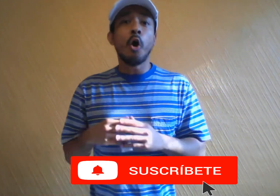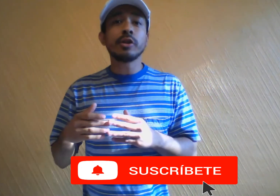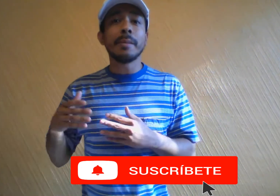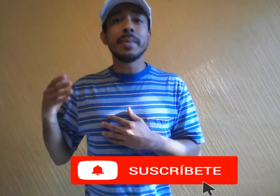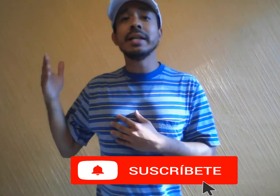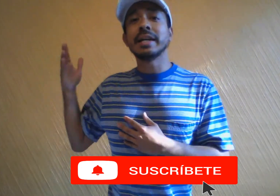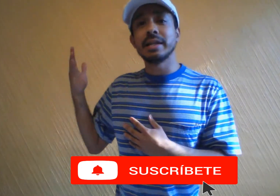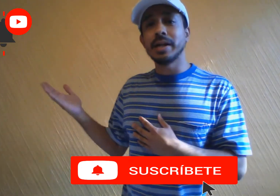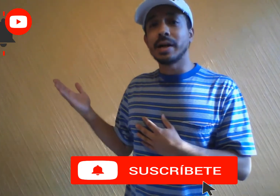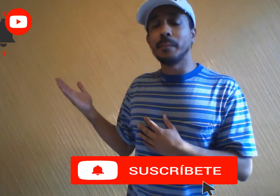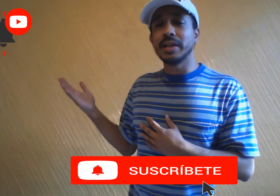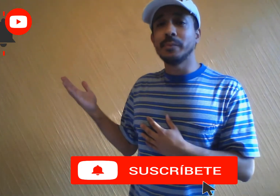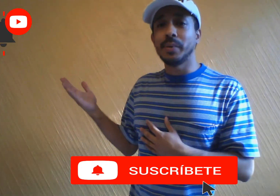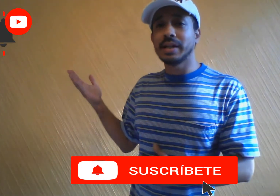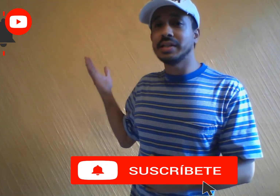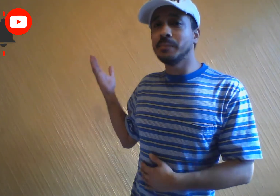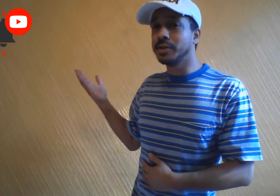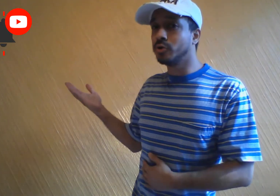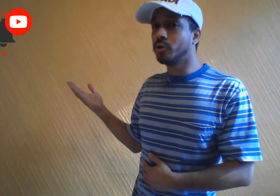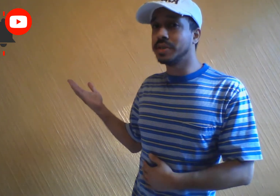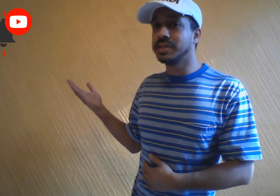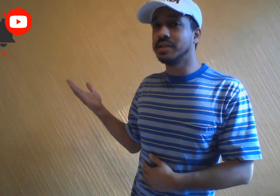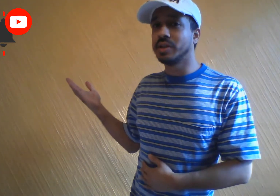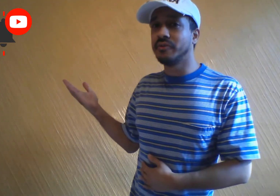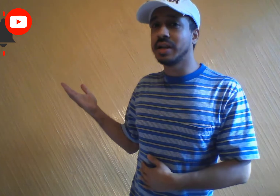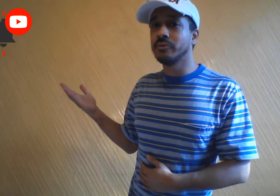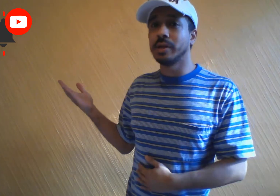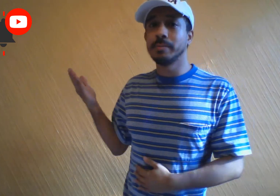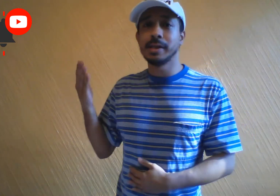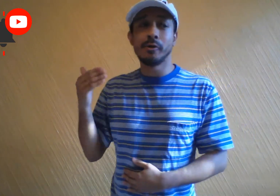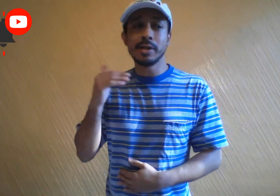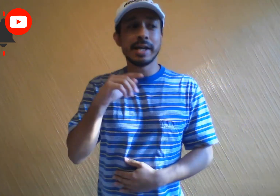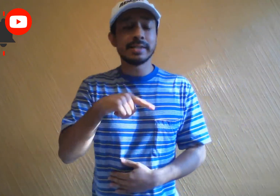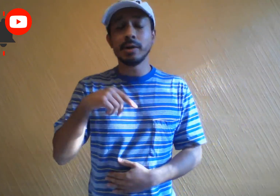O también activa la campanita para que siempre YouTube te esté notificando y te avise: oye, este...